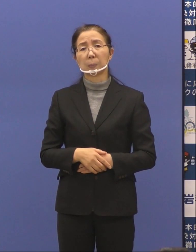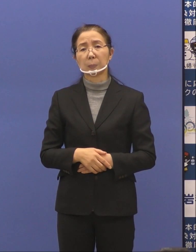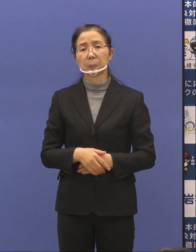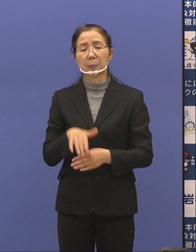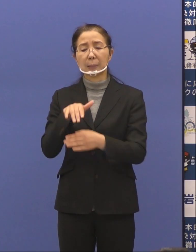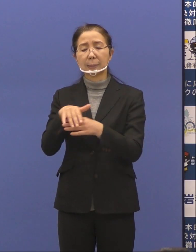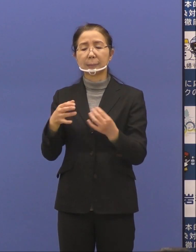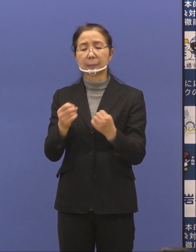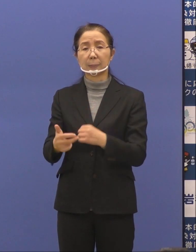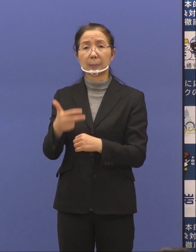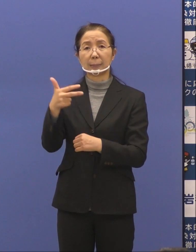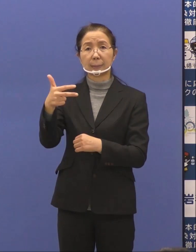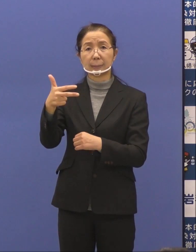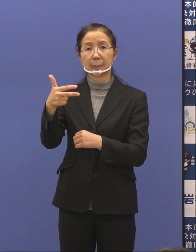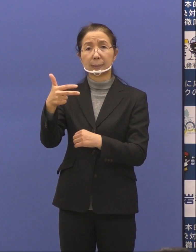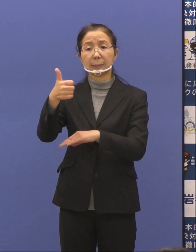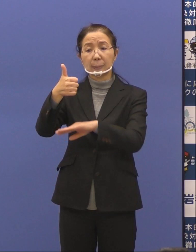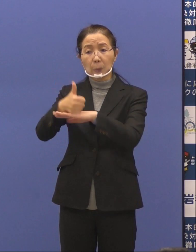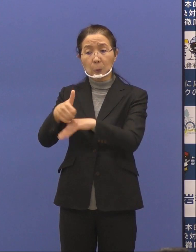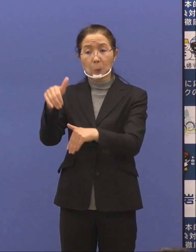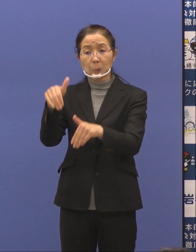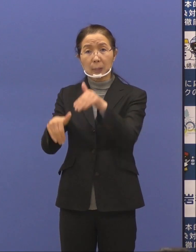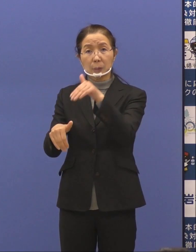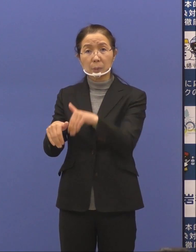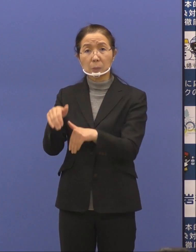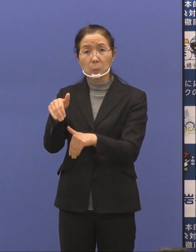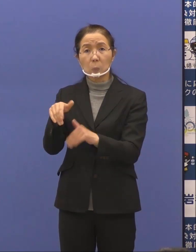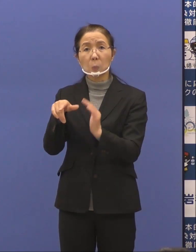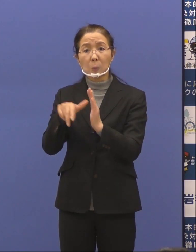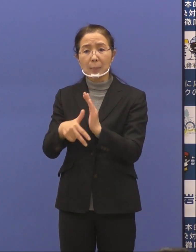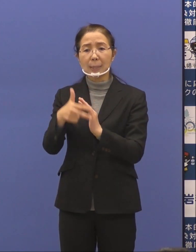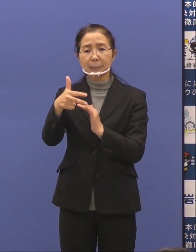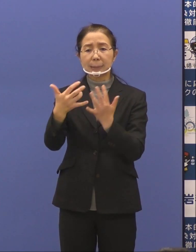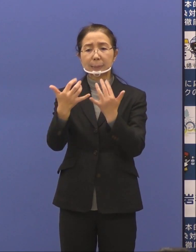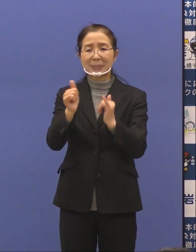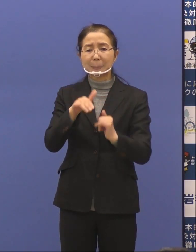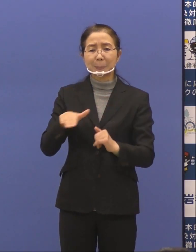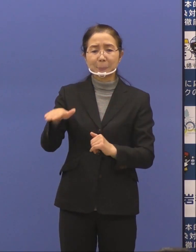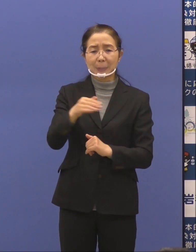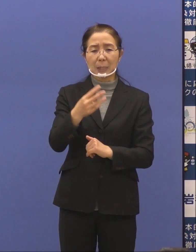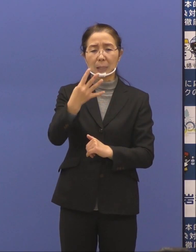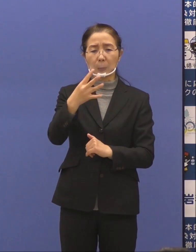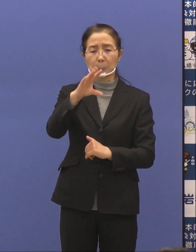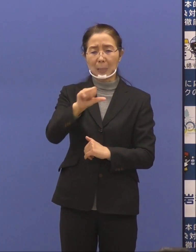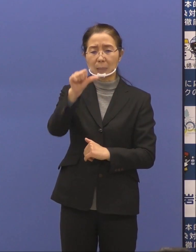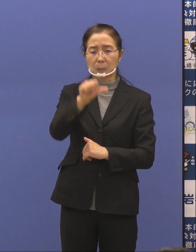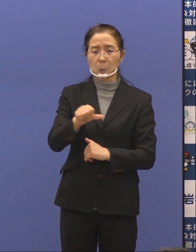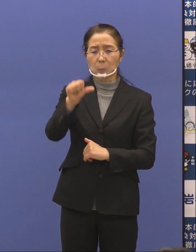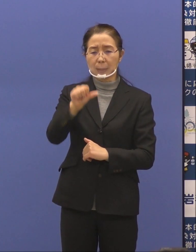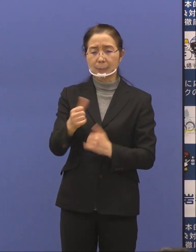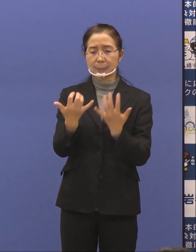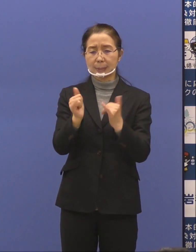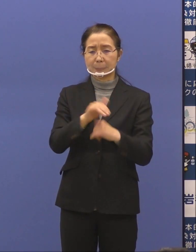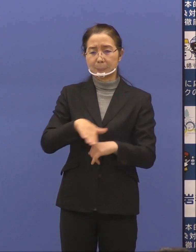滝沢市市長選挙で滝沢市民の4万5000人の皆さんが、